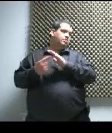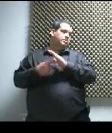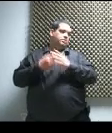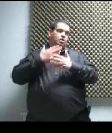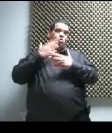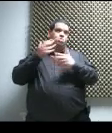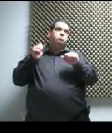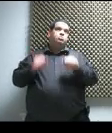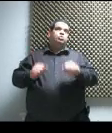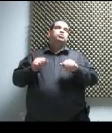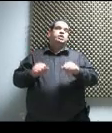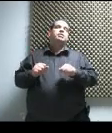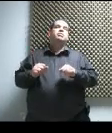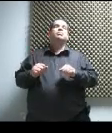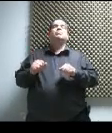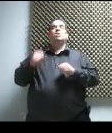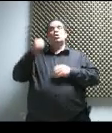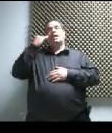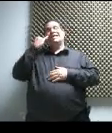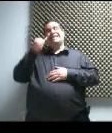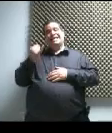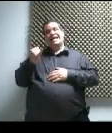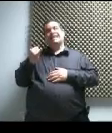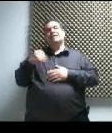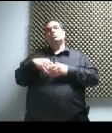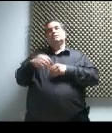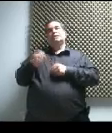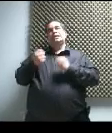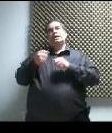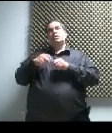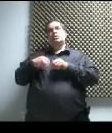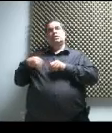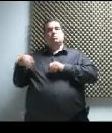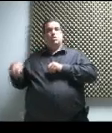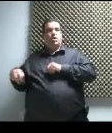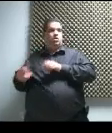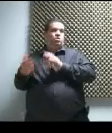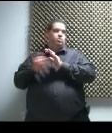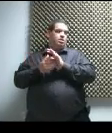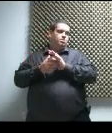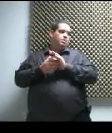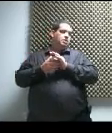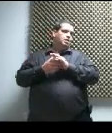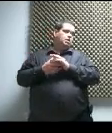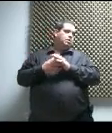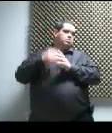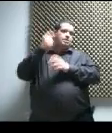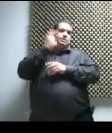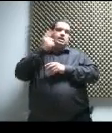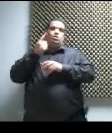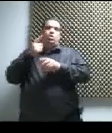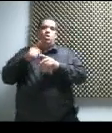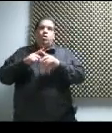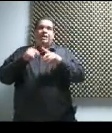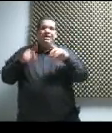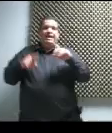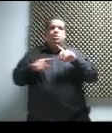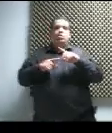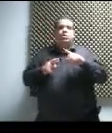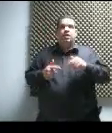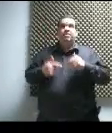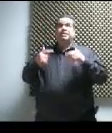es imposible. O sea, la idea de que tú te salgas del vehículo y te pongas al lado, de nuevo, haciéndolo del triángulo de la vida, es por si acaso,